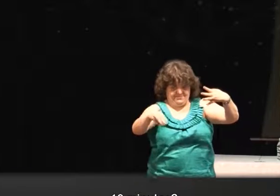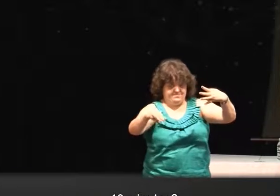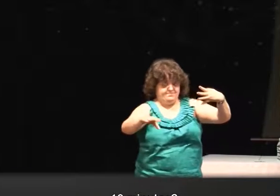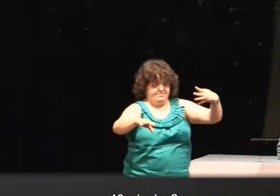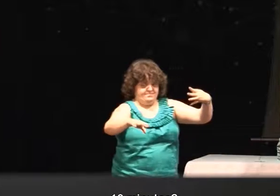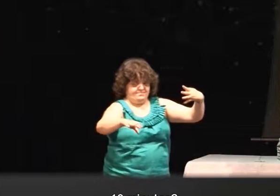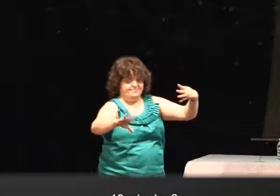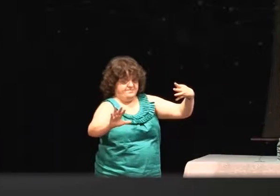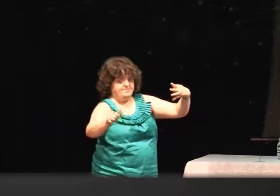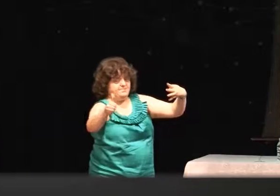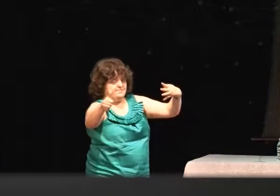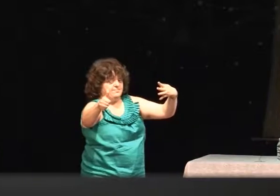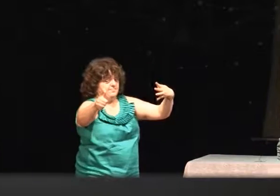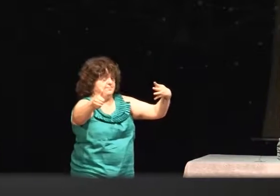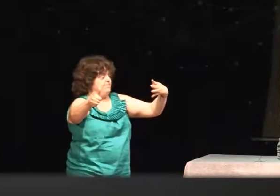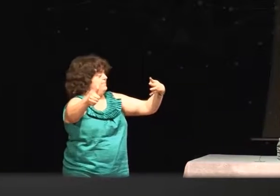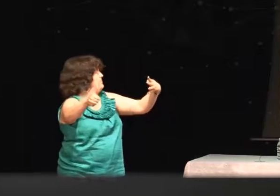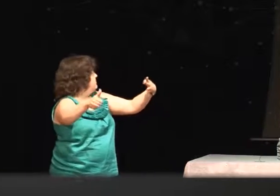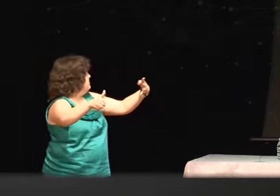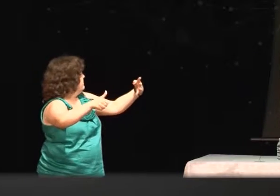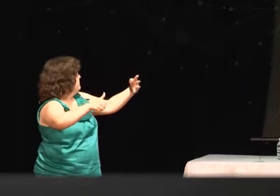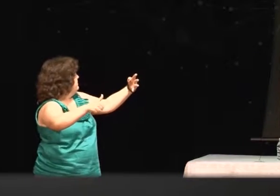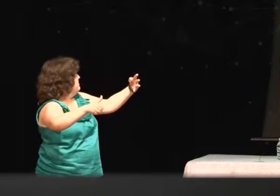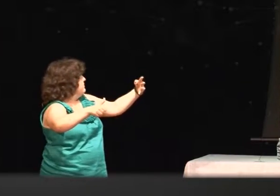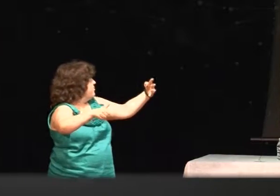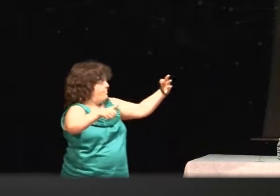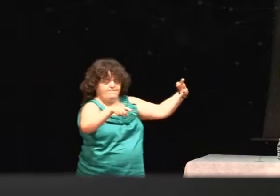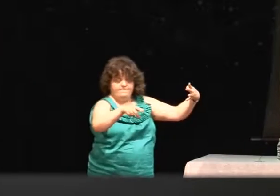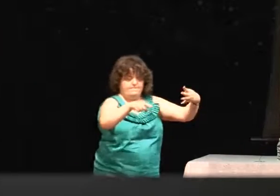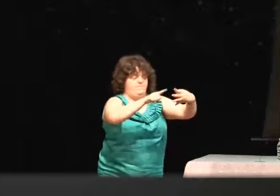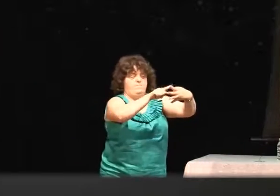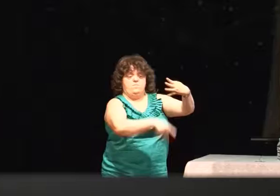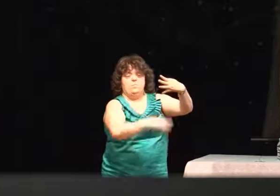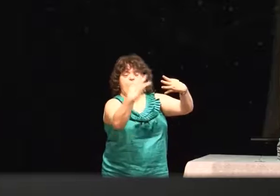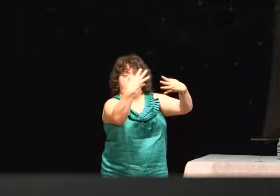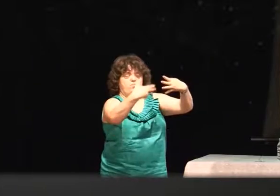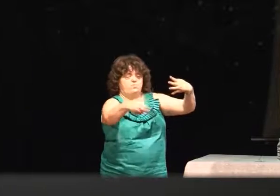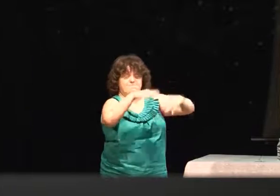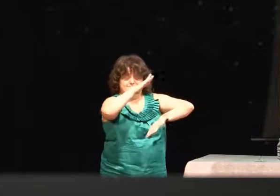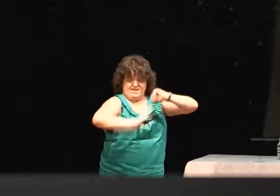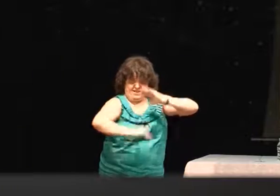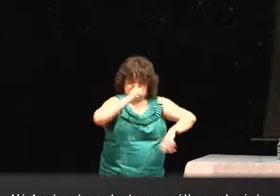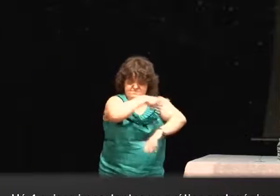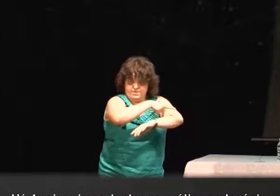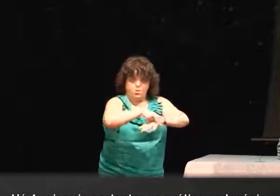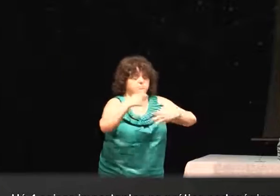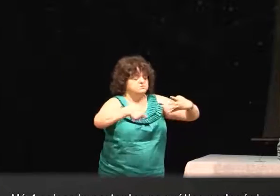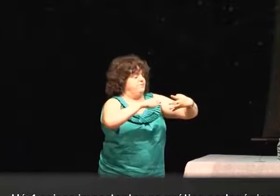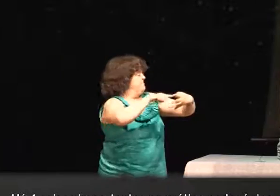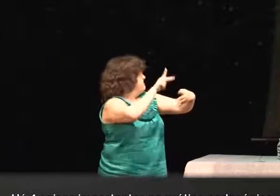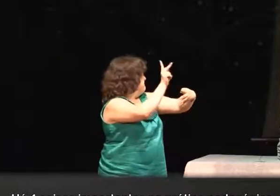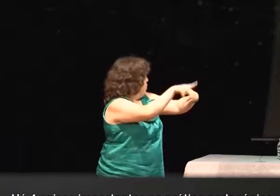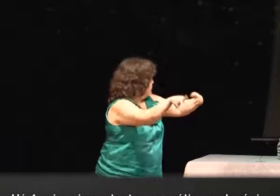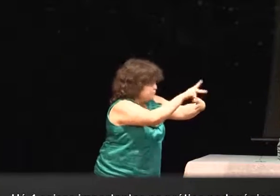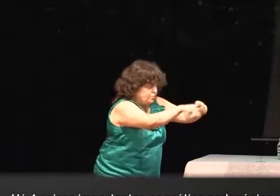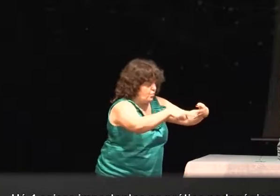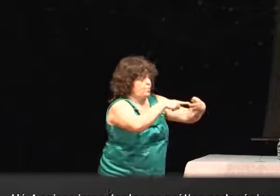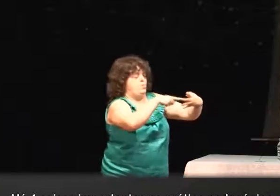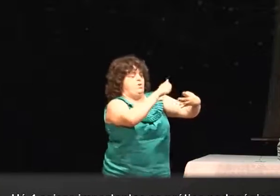10 minutos. Tá. Quatro coisas importantes